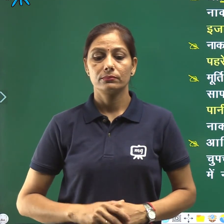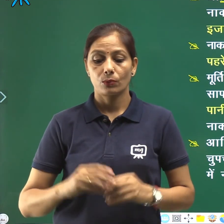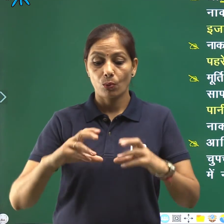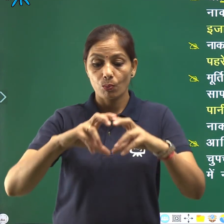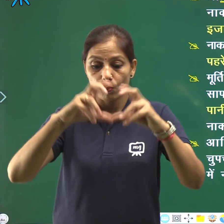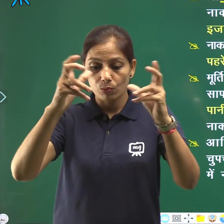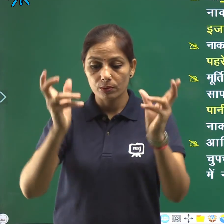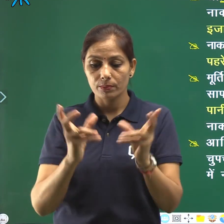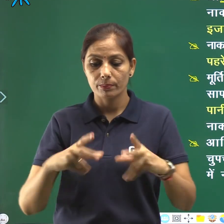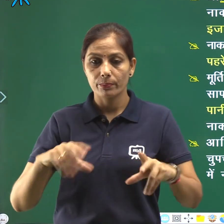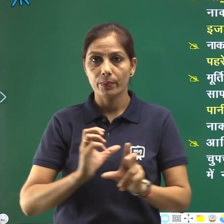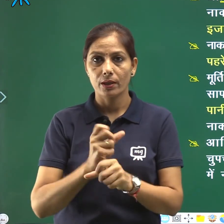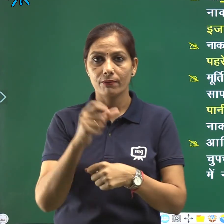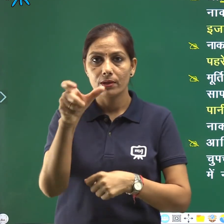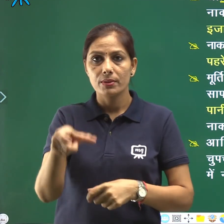मूर्तिकार को